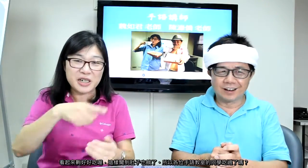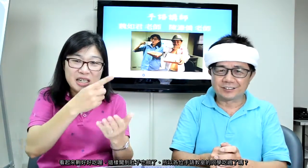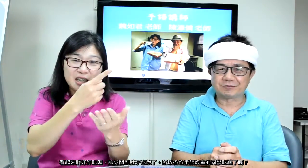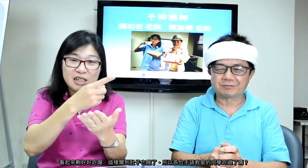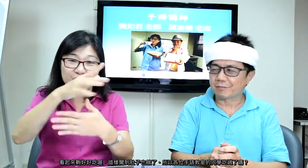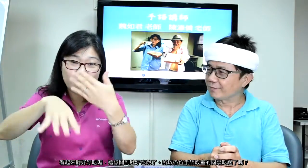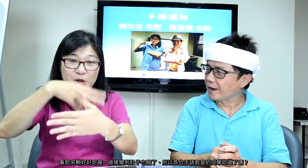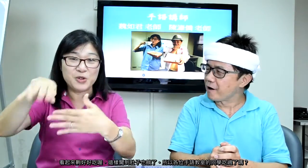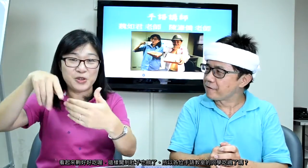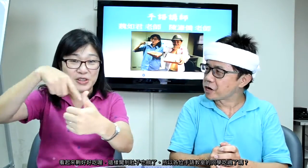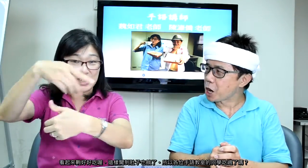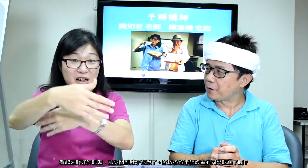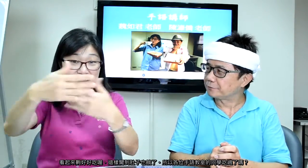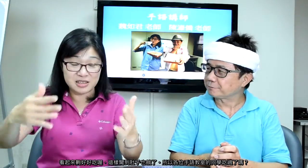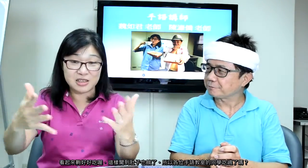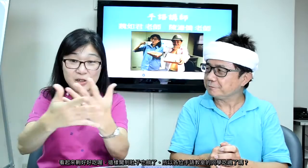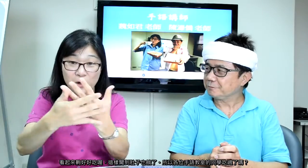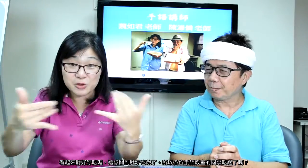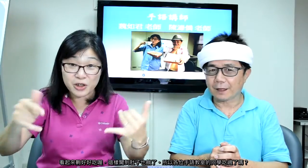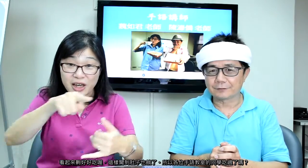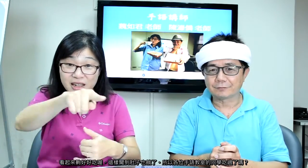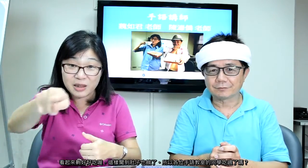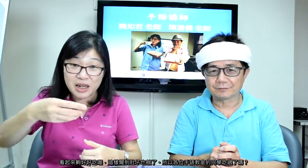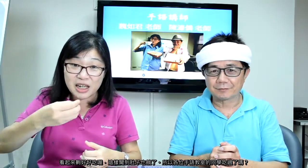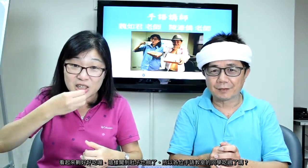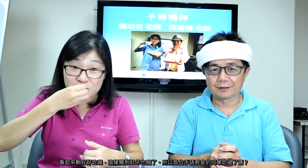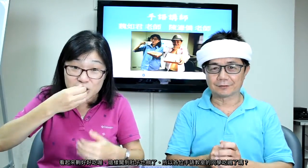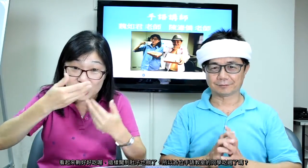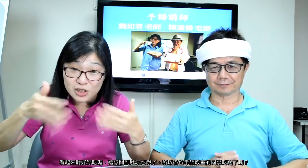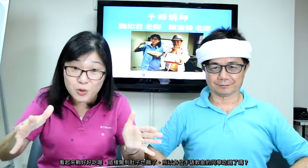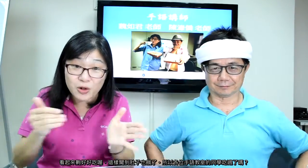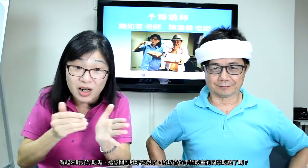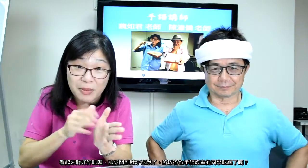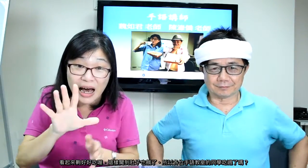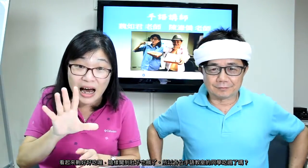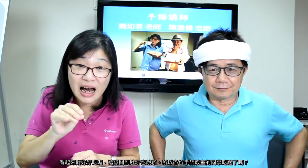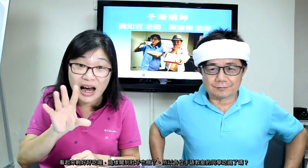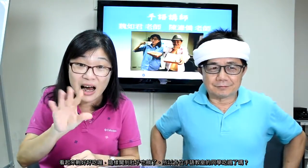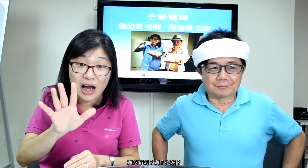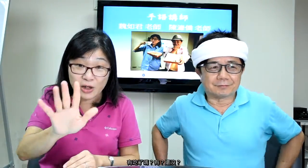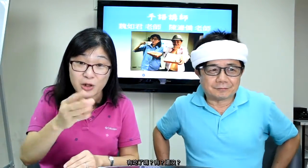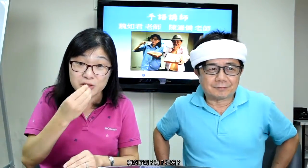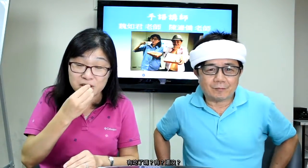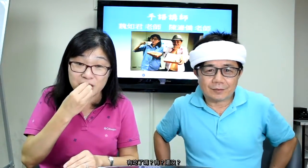位手语教室的同学，你们吃过了吗？有吃了